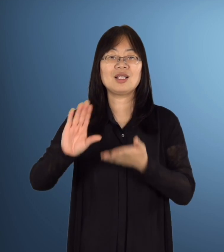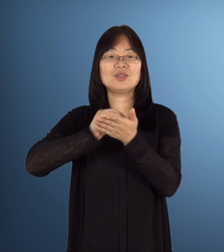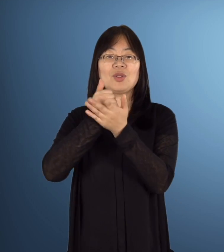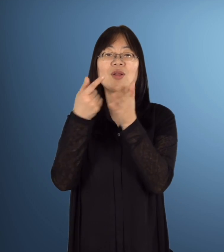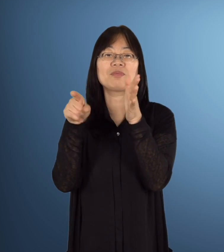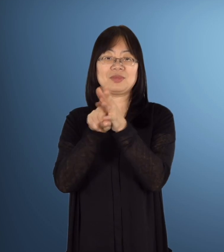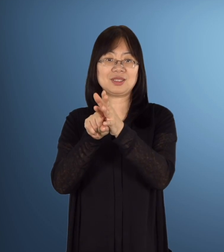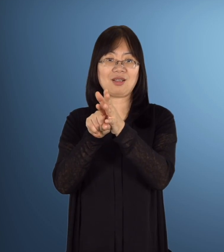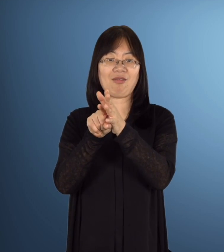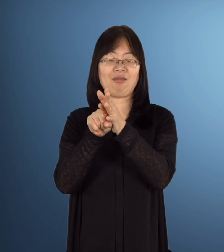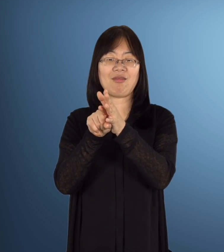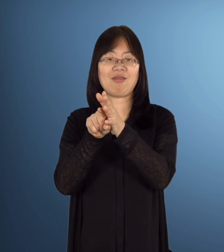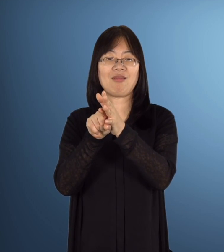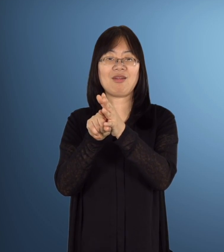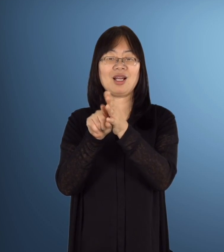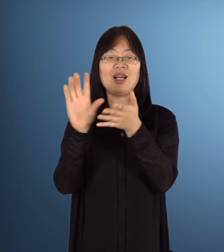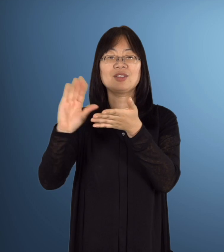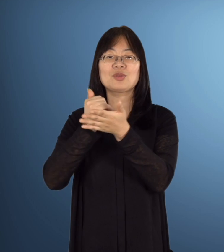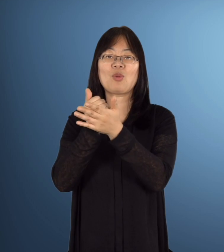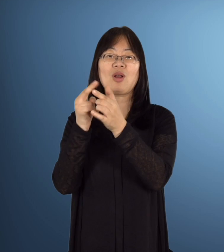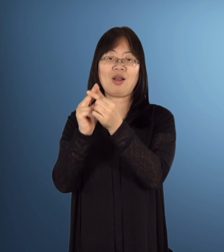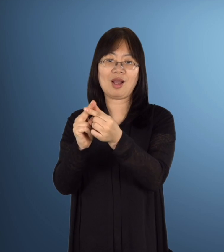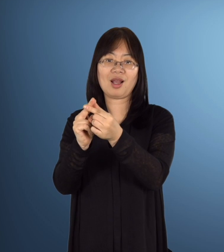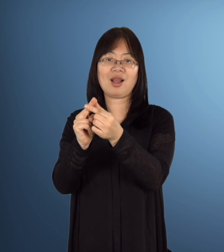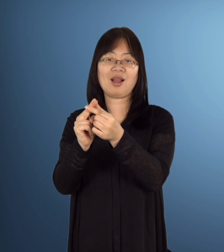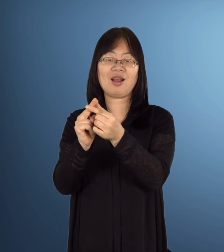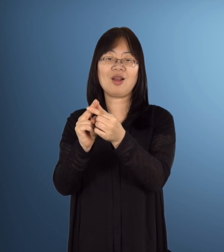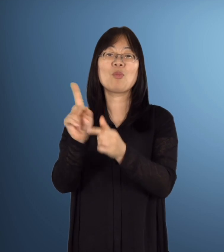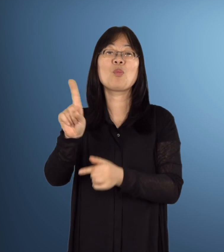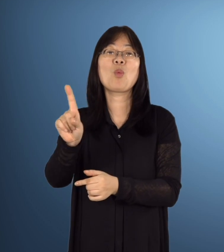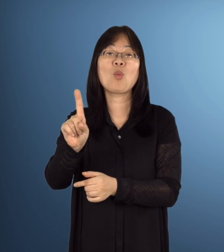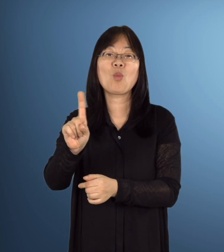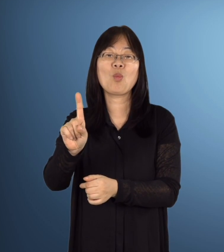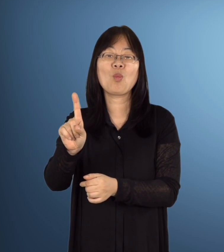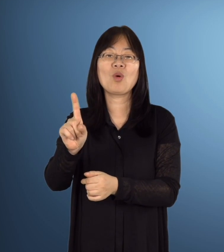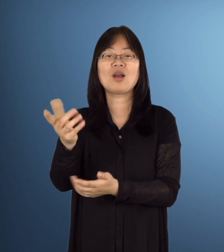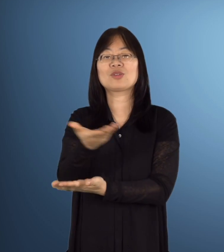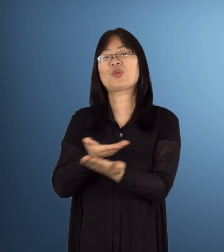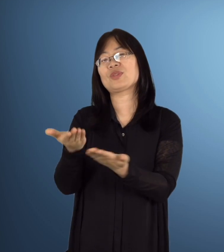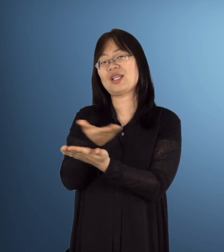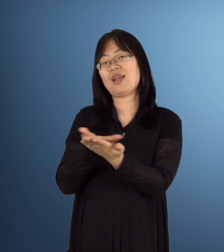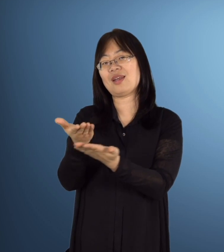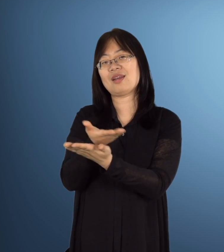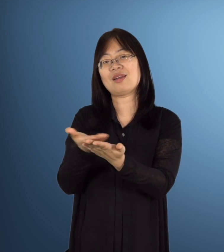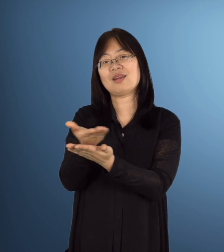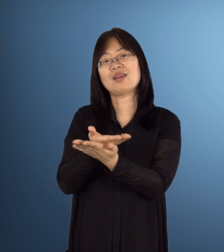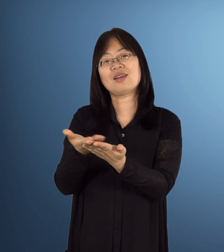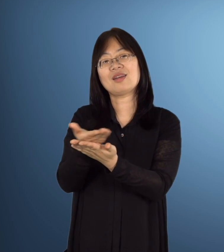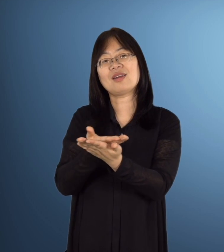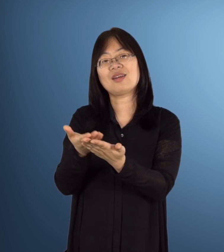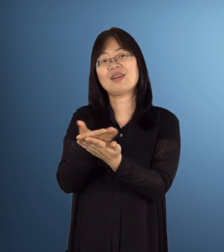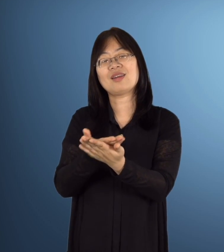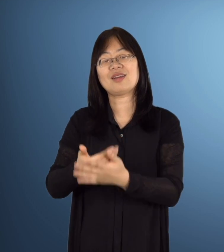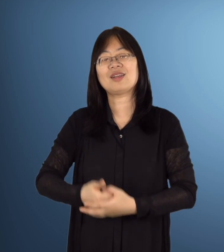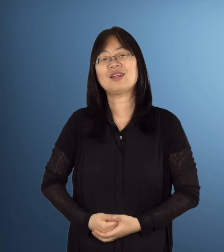그리스도를 믿는 것은 그분과 첫째 뭐 하는 것이다? 교제하는 것이다. 교제하는